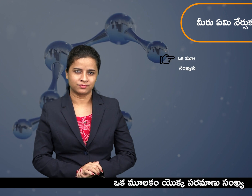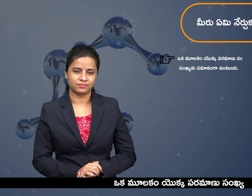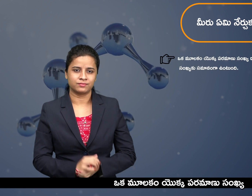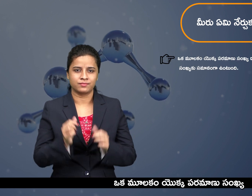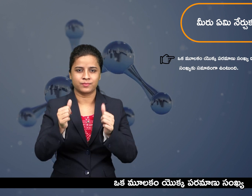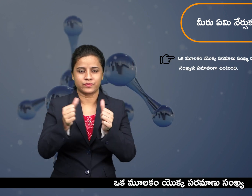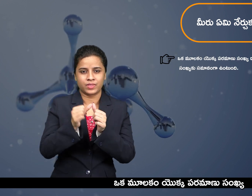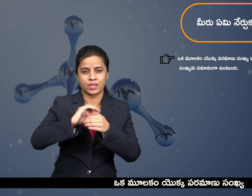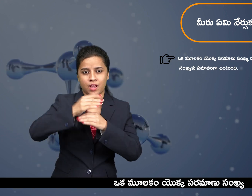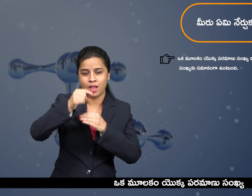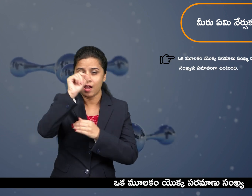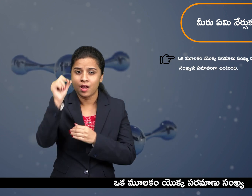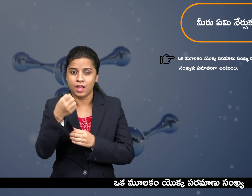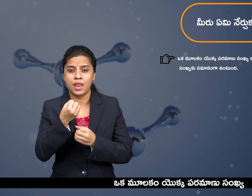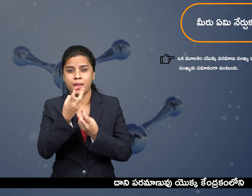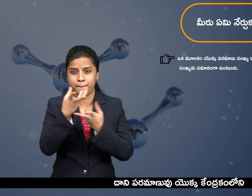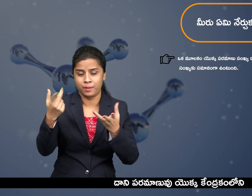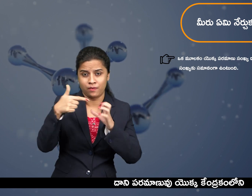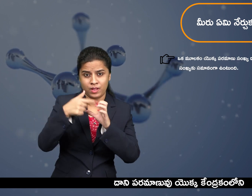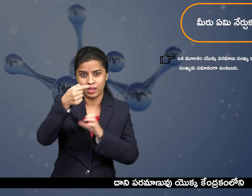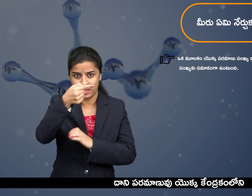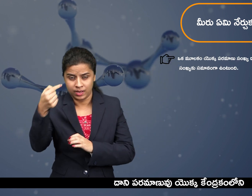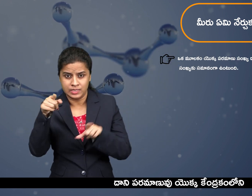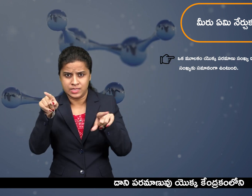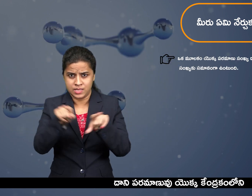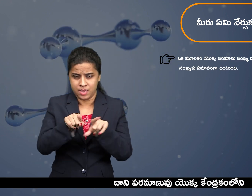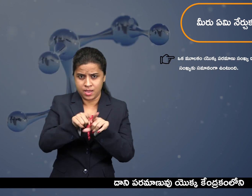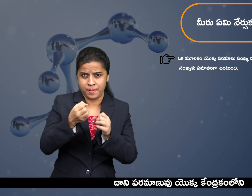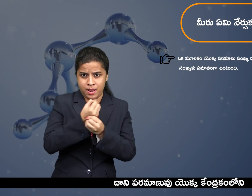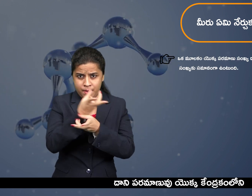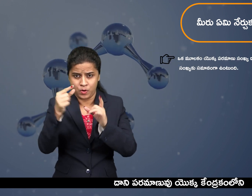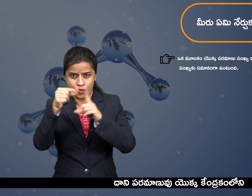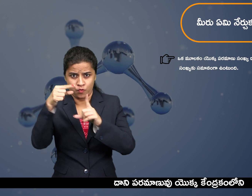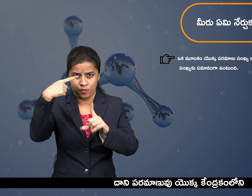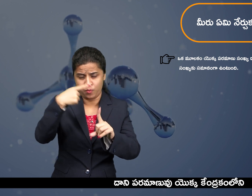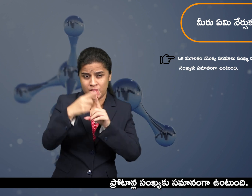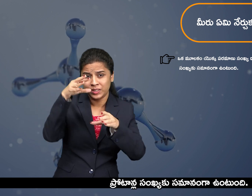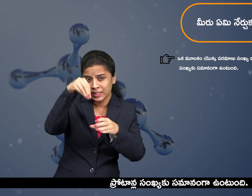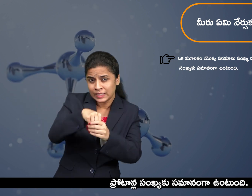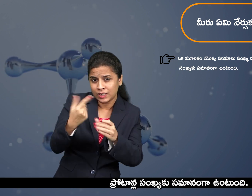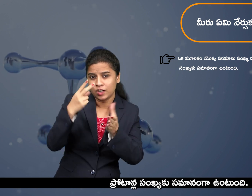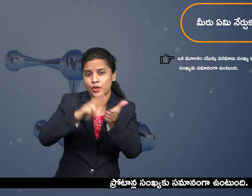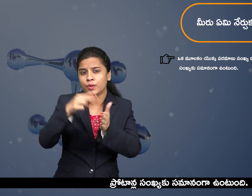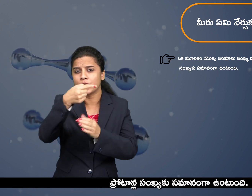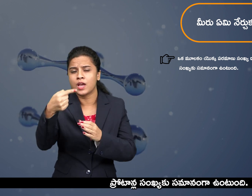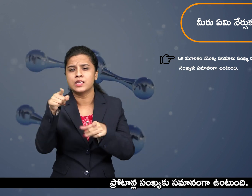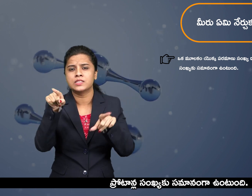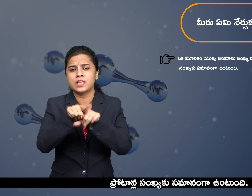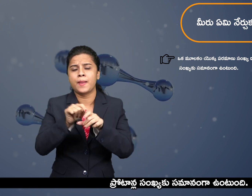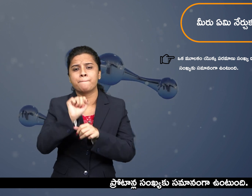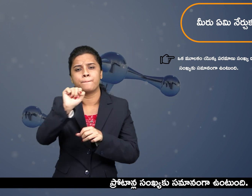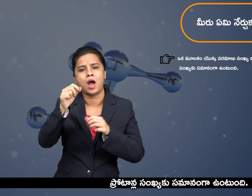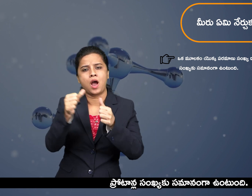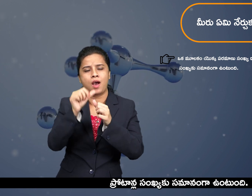ఒక మూలకం యొక్క పరమాణు సంఖ్య దాని పరమాణువు యొక్క కేంద్రకంలోని ప్రోటాన్ల సంఖ్యకు